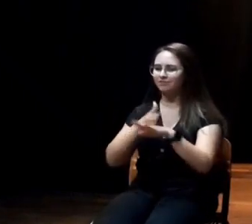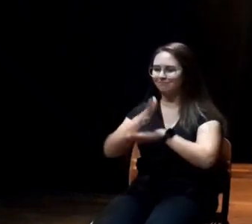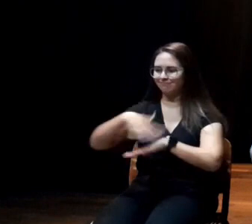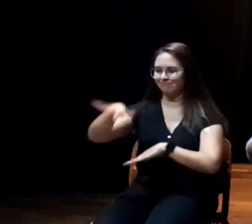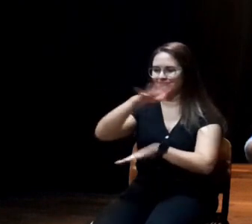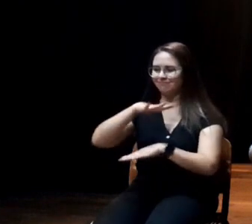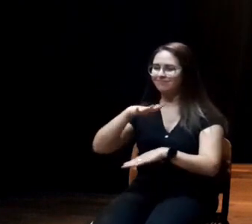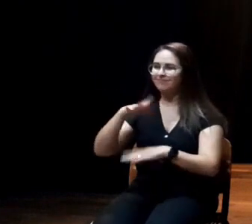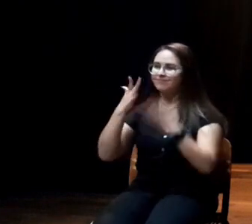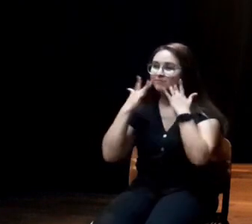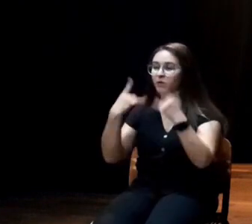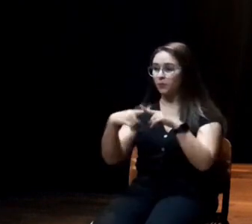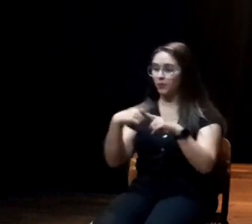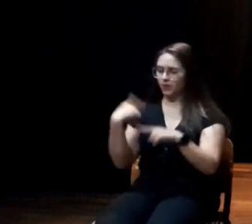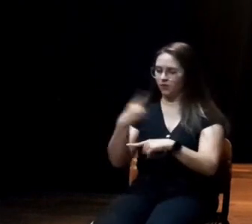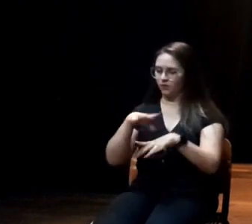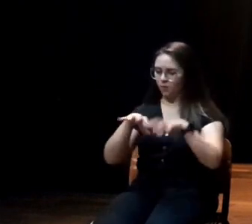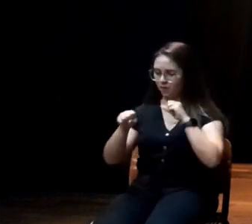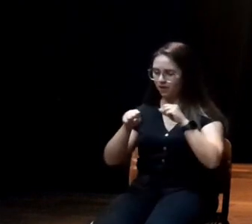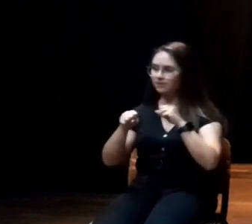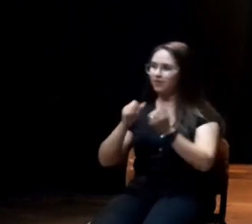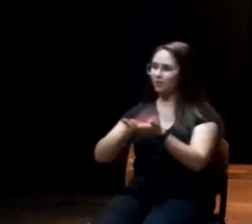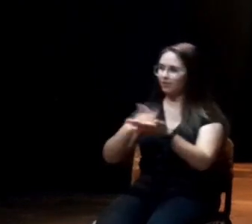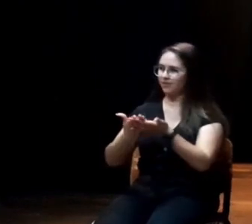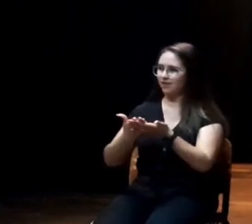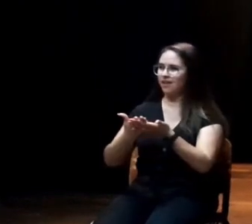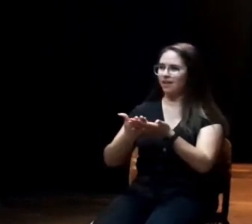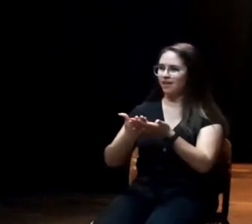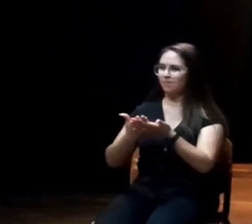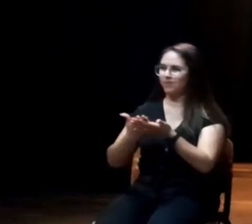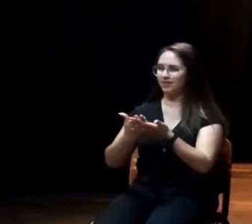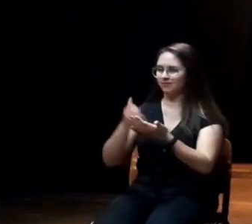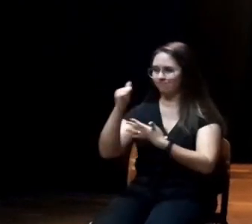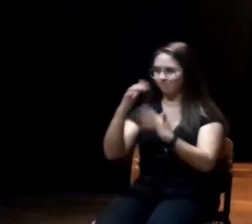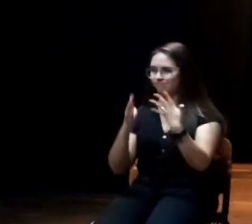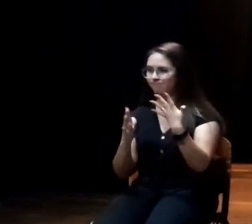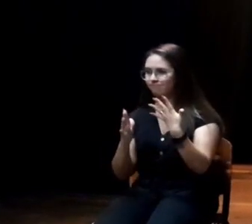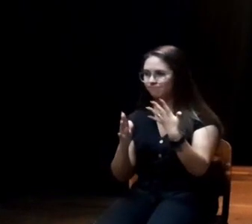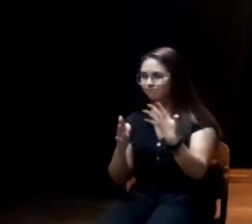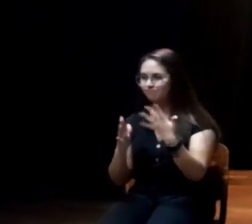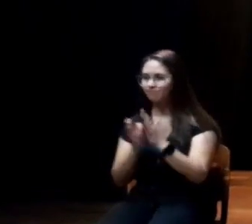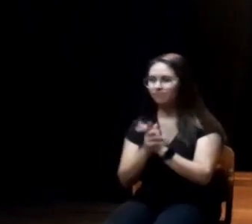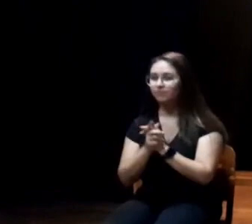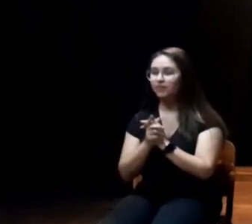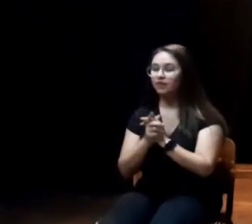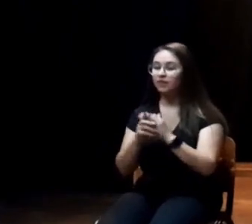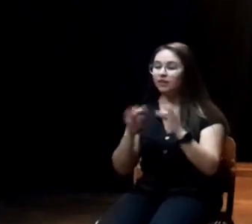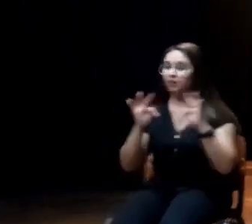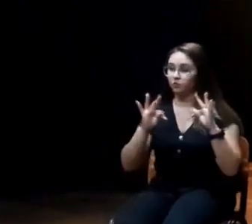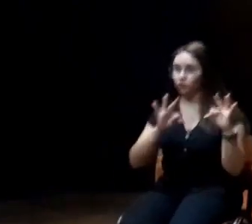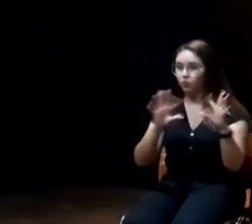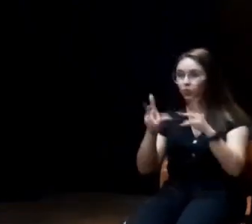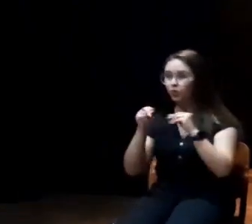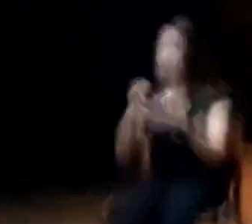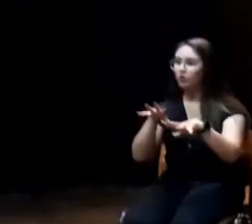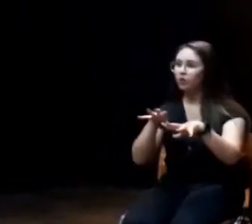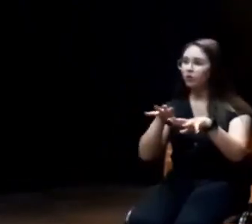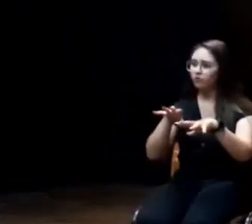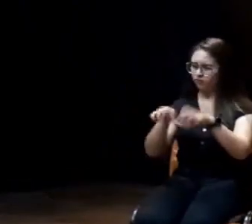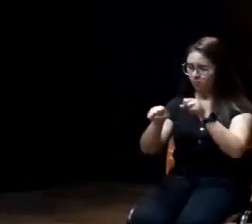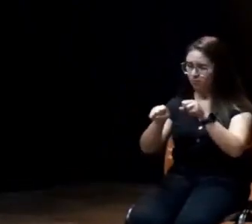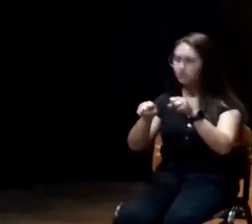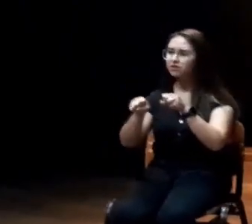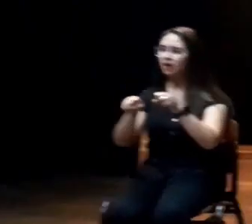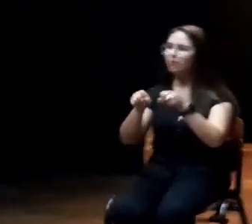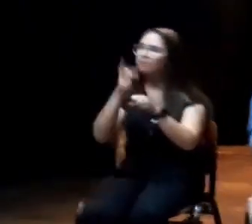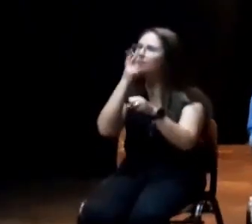Porque na nossa formação enquanto intérprete, toda formação, ela sempre, a gente sente que